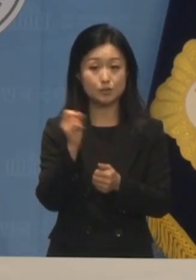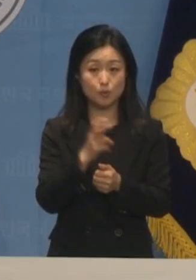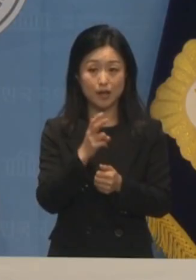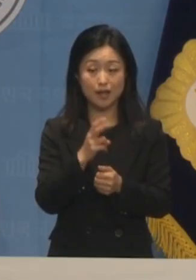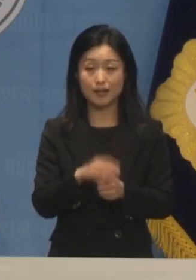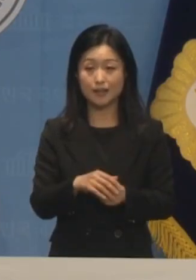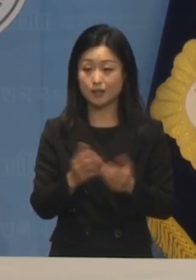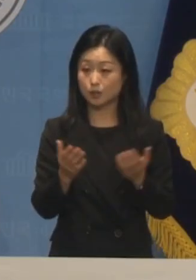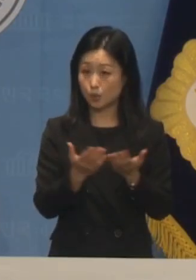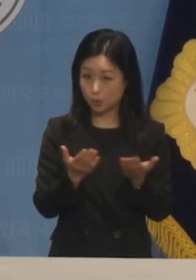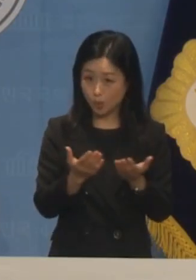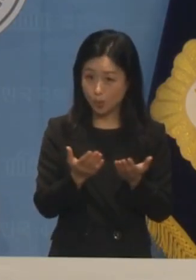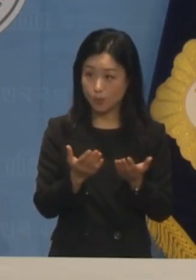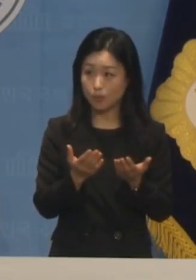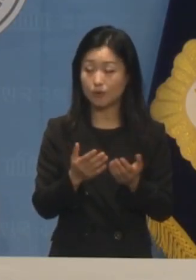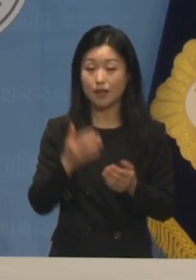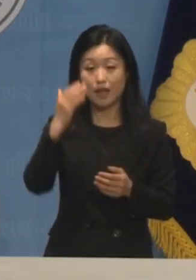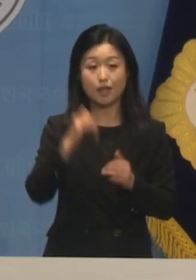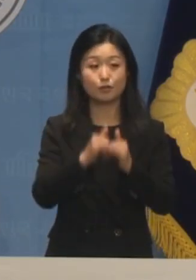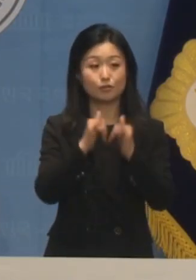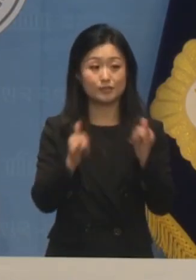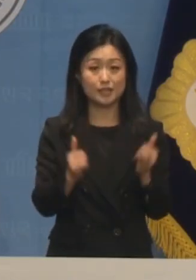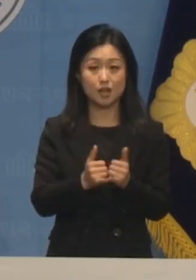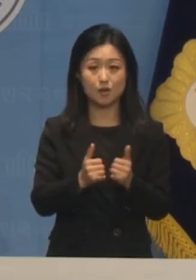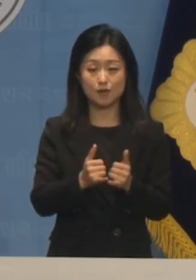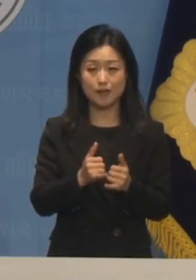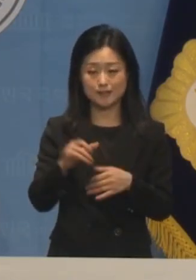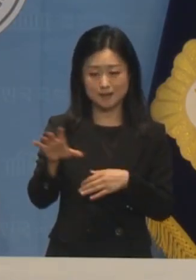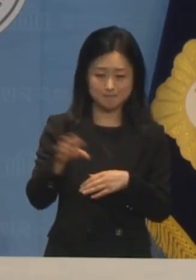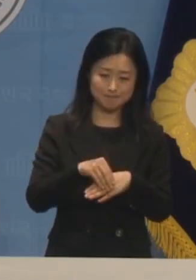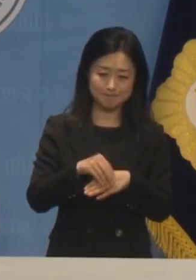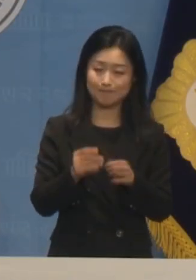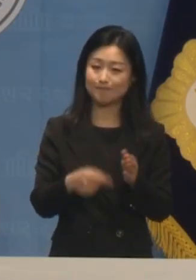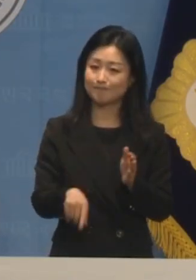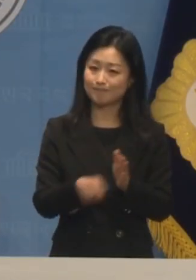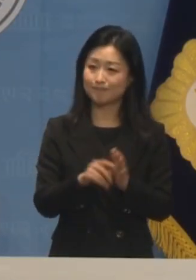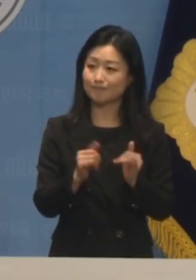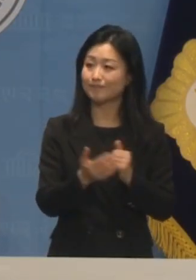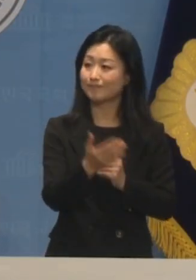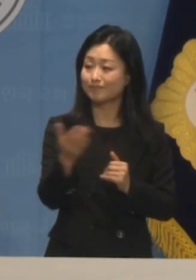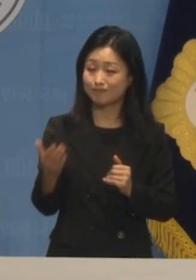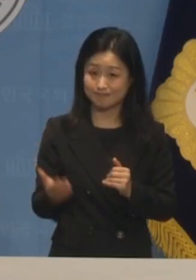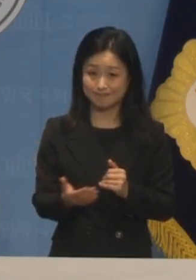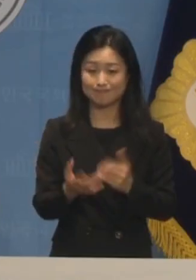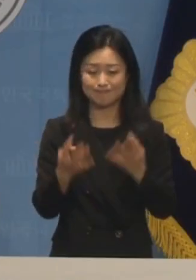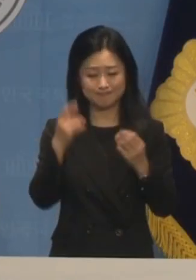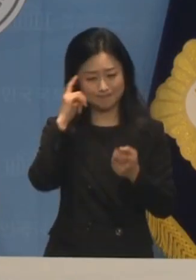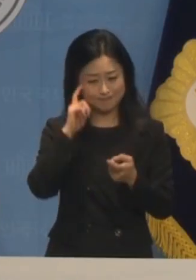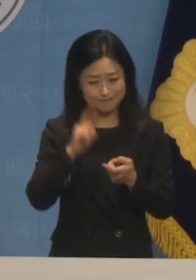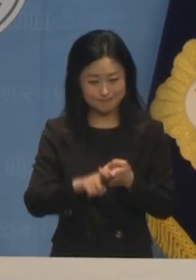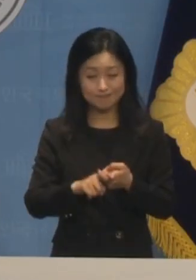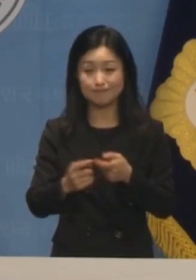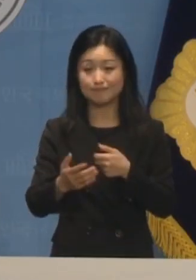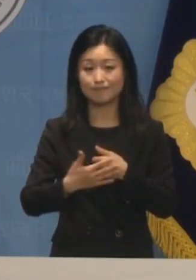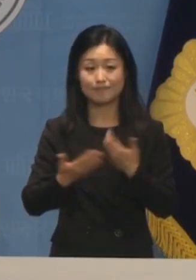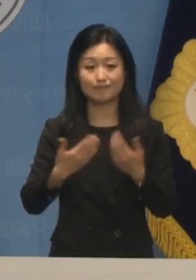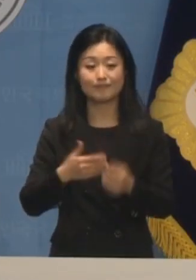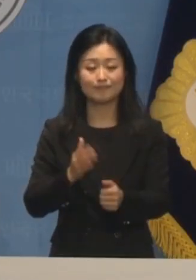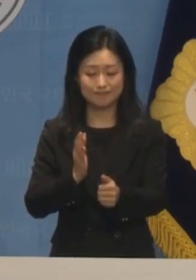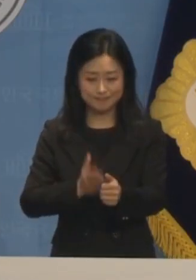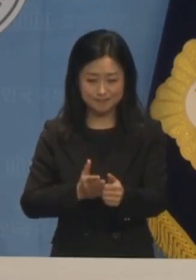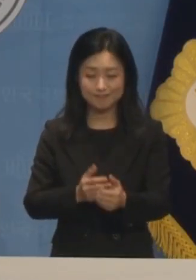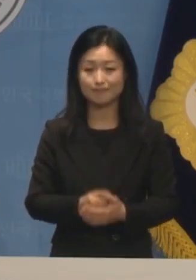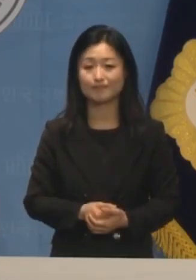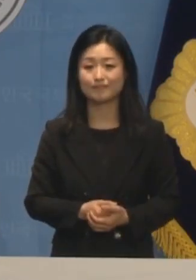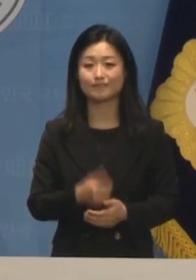돌봄 노동이 우리 사회에 건강하게 자리매김할 수 있도록 국민 여러분의 많은 관심과 지지를